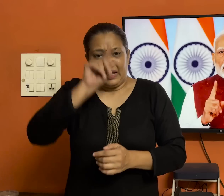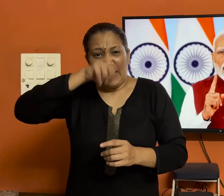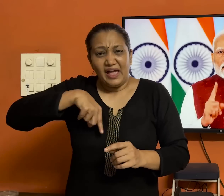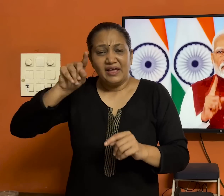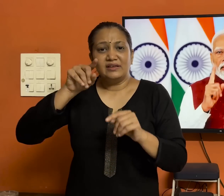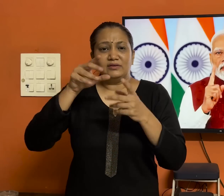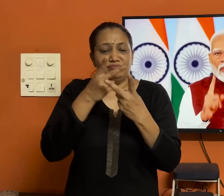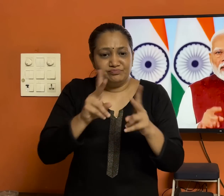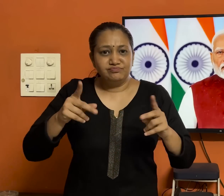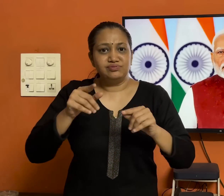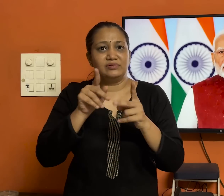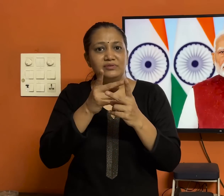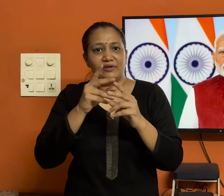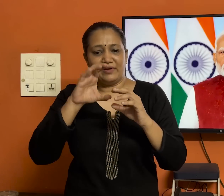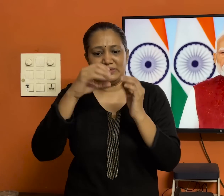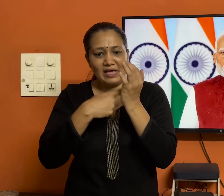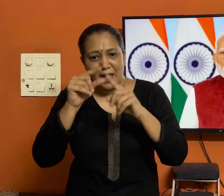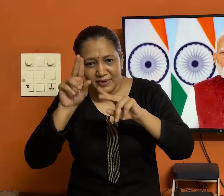भारत के अर्धसैनिक बल